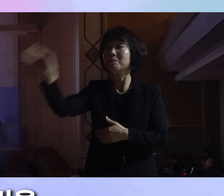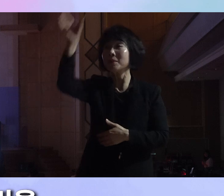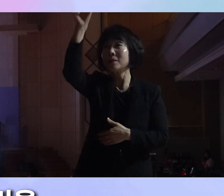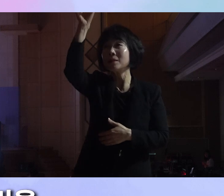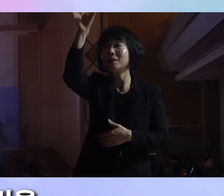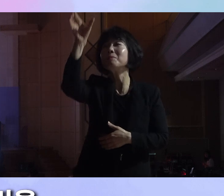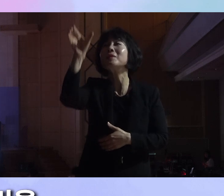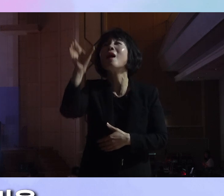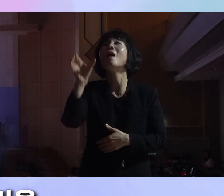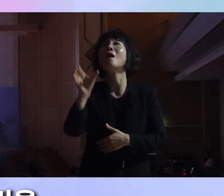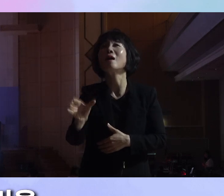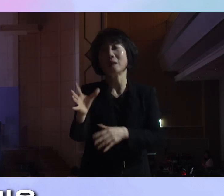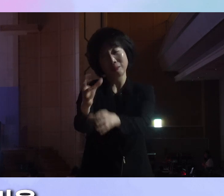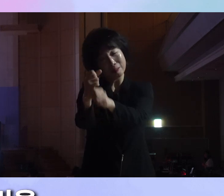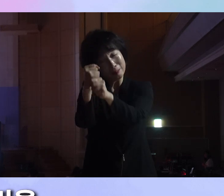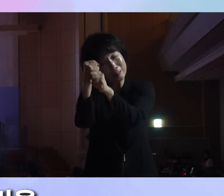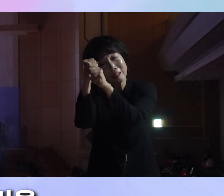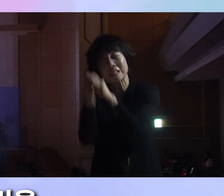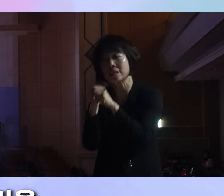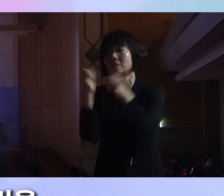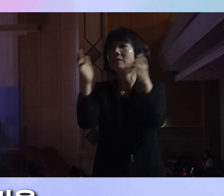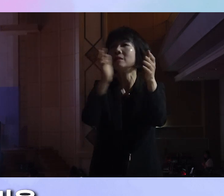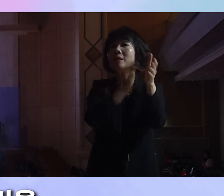십자가 진 예수